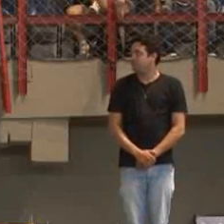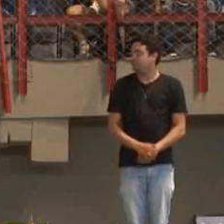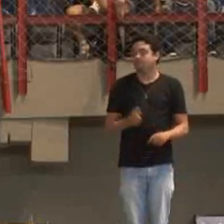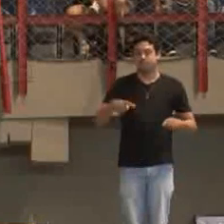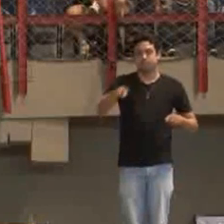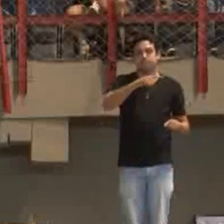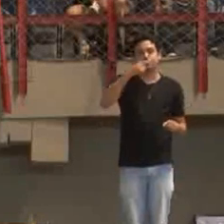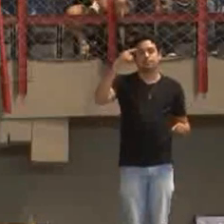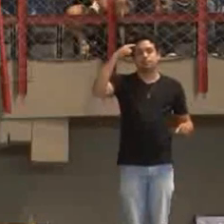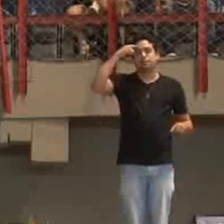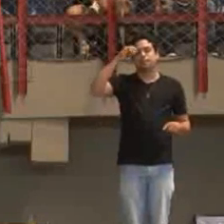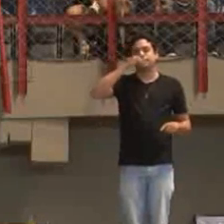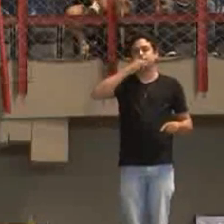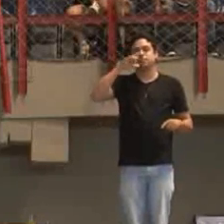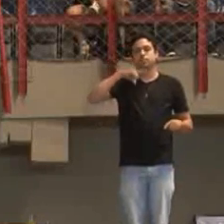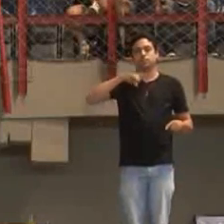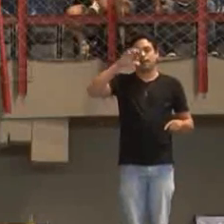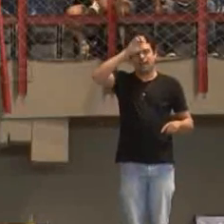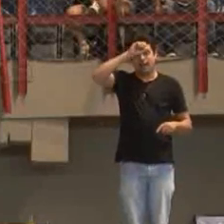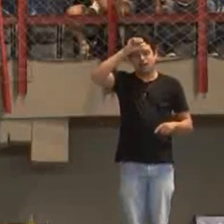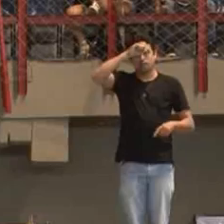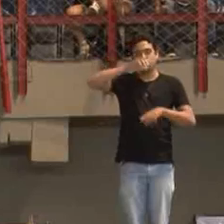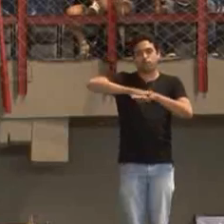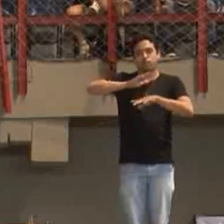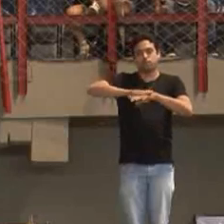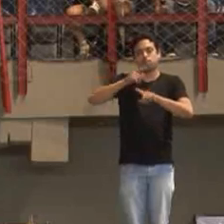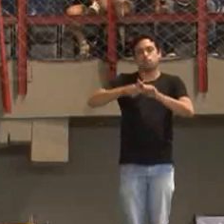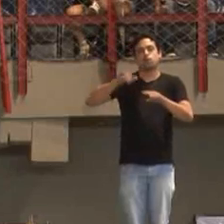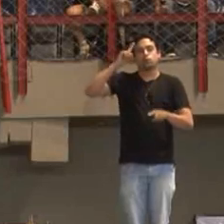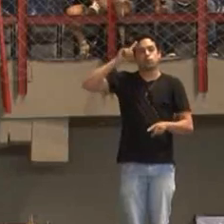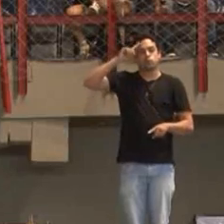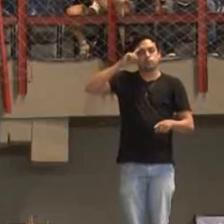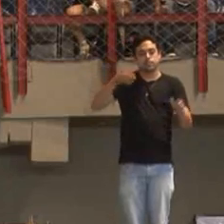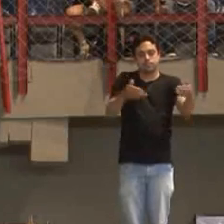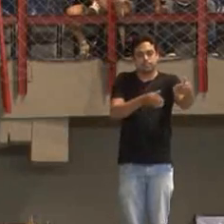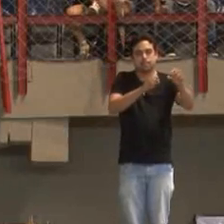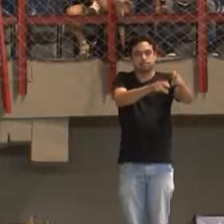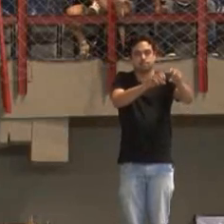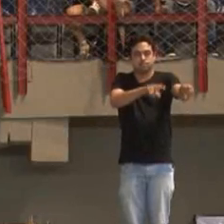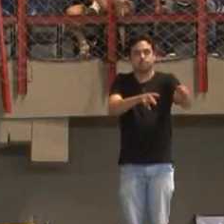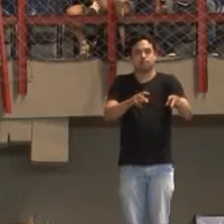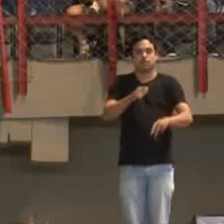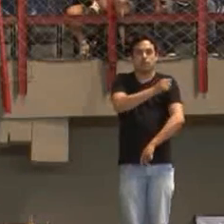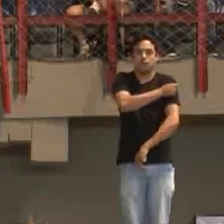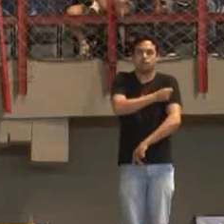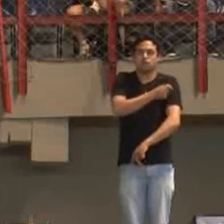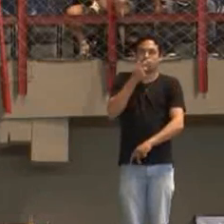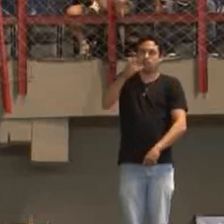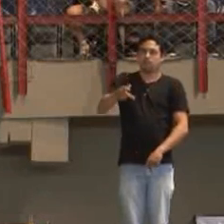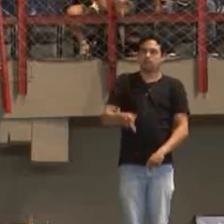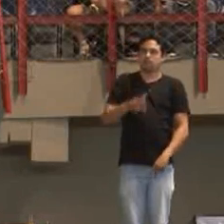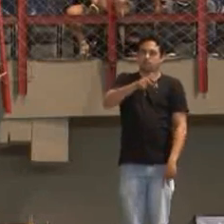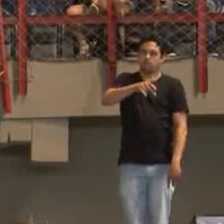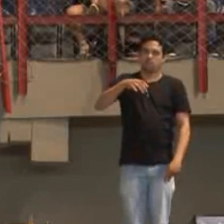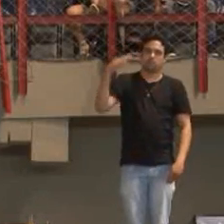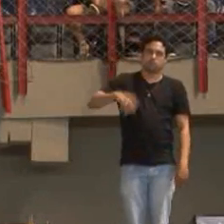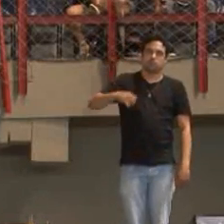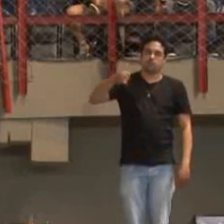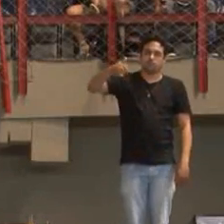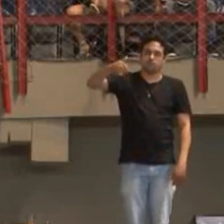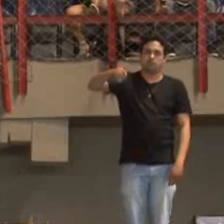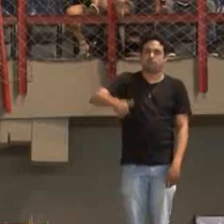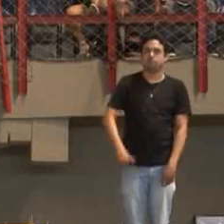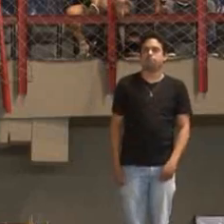Você sabia que eu tive que aprender a fazer isso? Porque todo dia, quando eu entrava na sala de aula, o aluno fazia assim para mim. Professora,